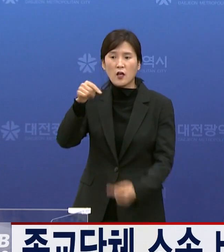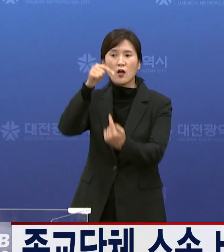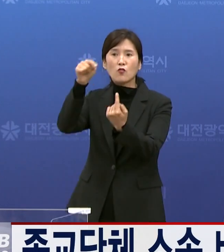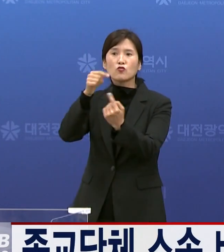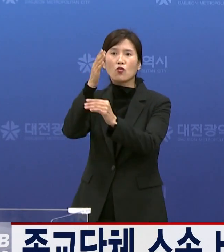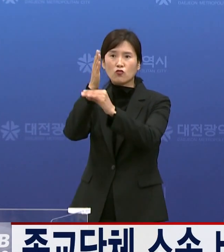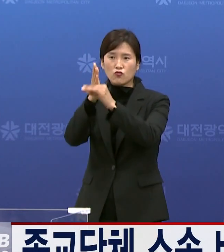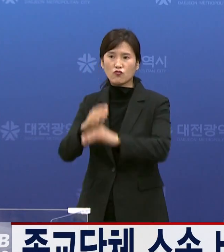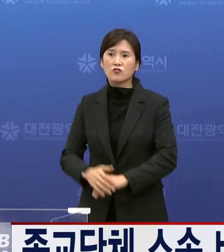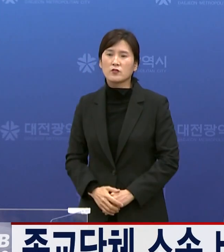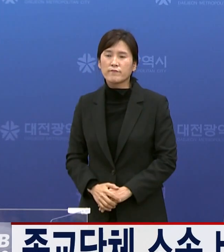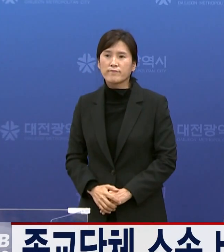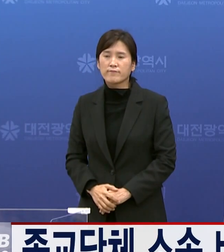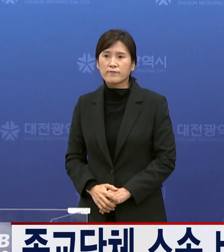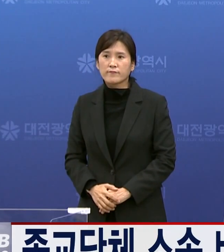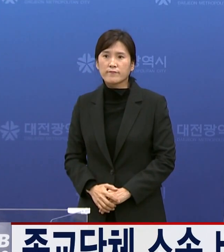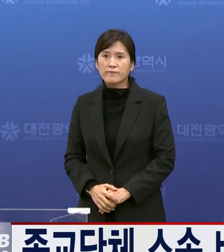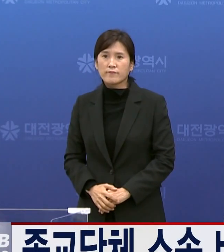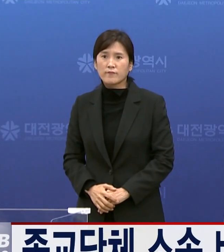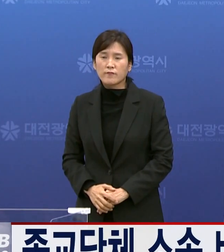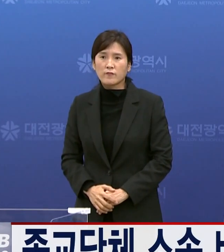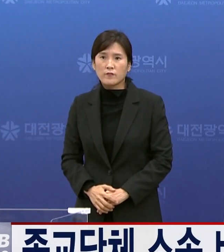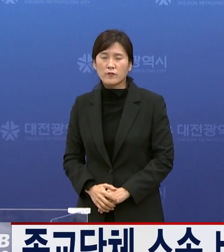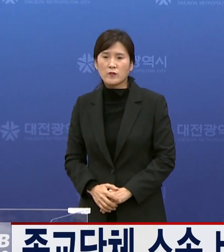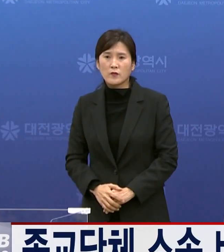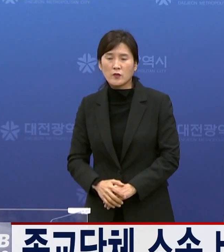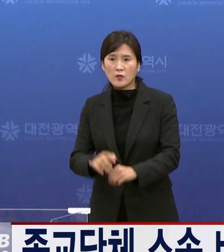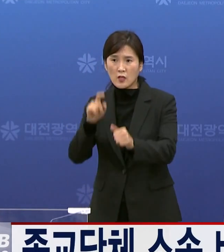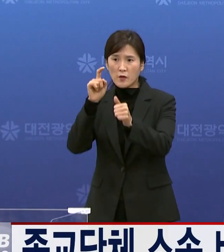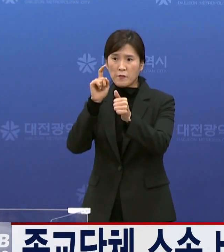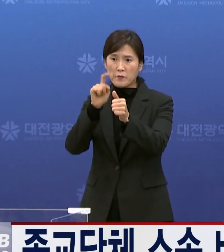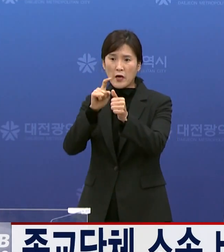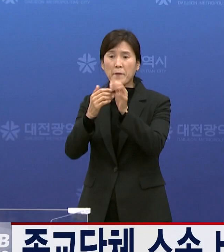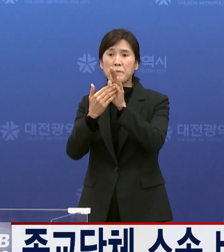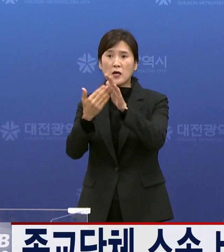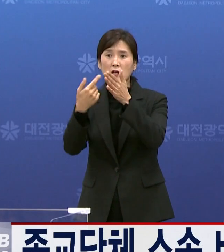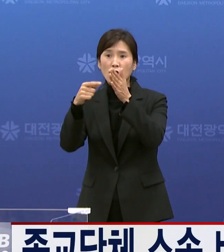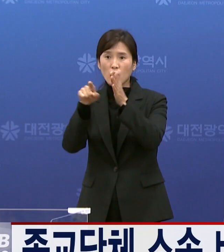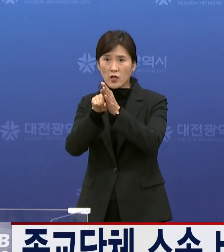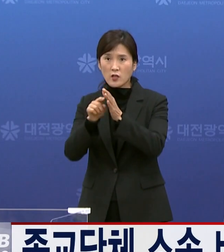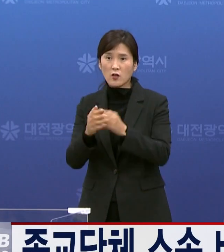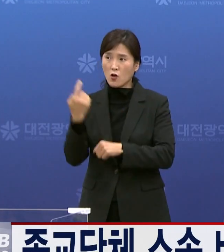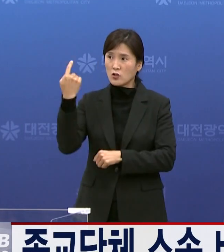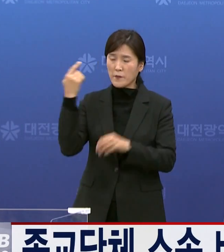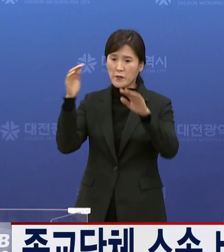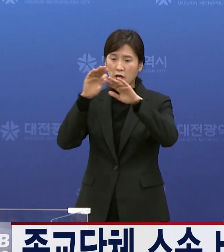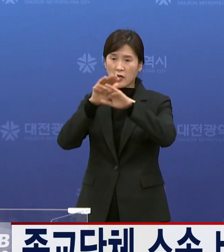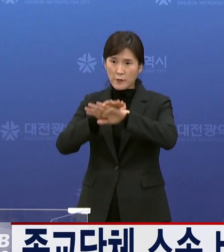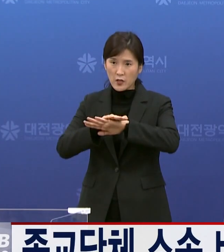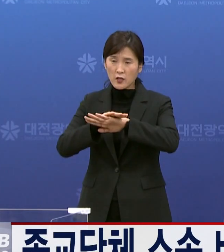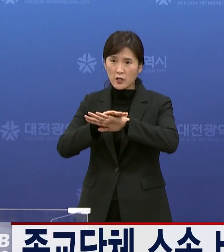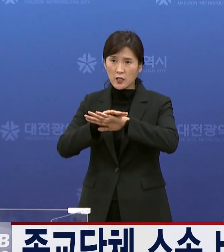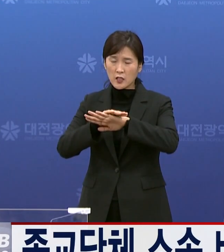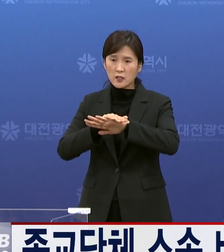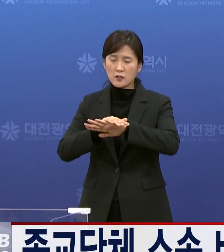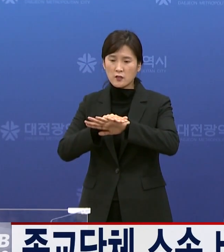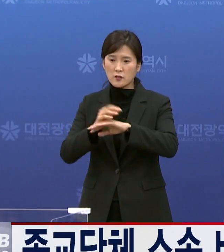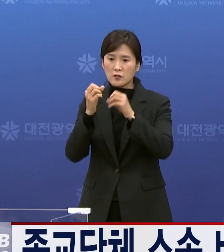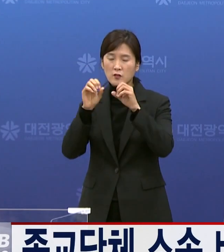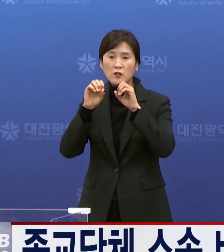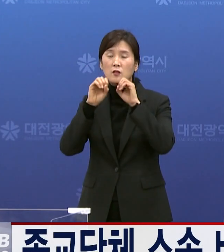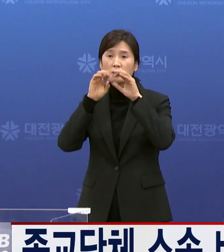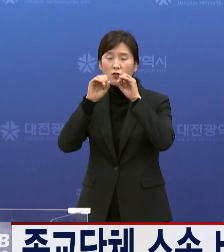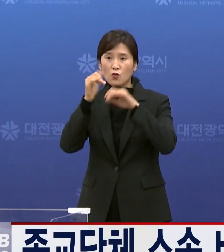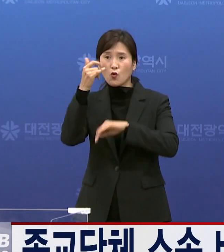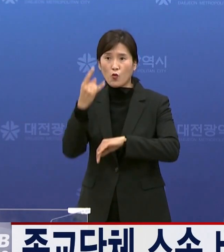있습니다. 우리 시는 추가적인 감염을 억제하기 위해 어젯밤 늦게 선교회 측으로부터